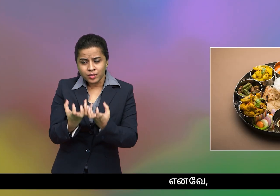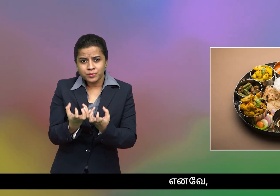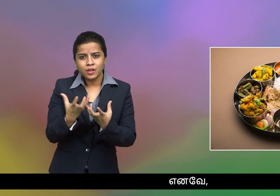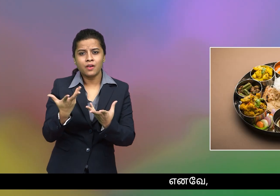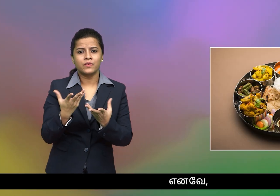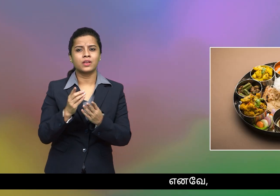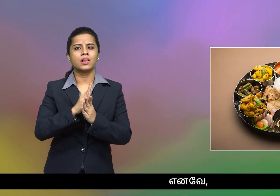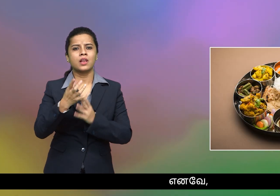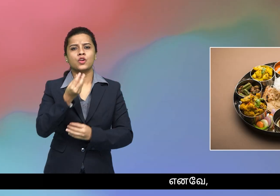எனவே